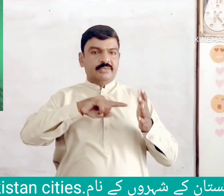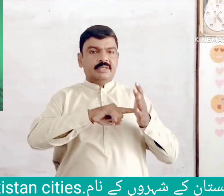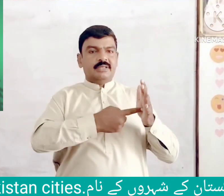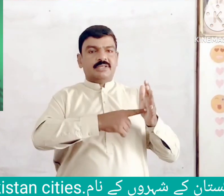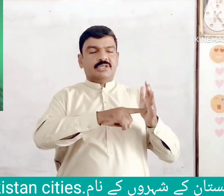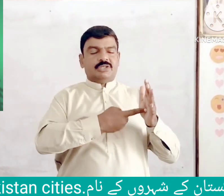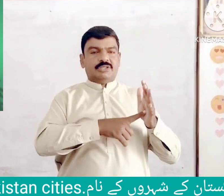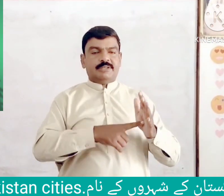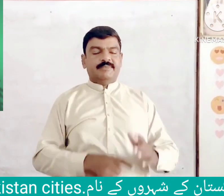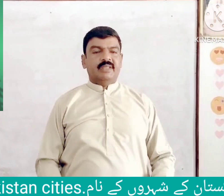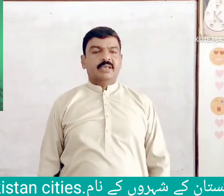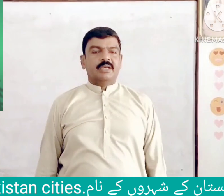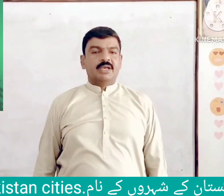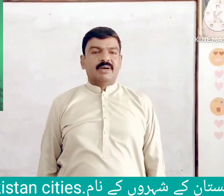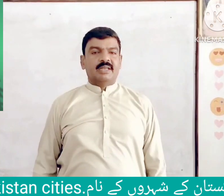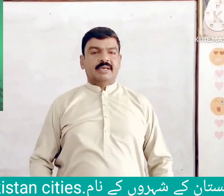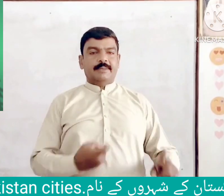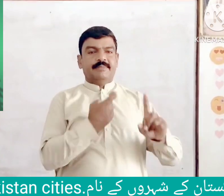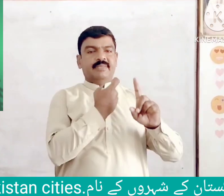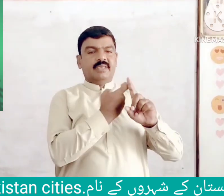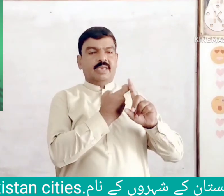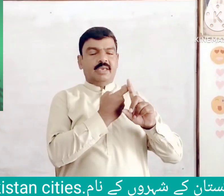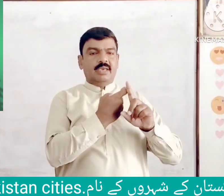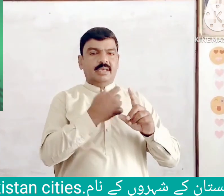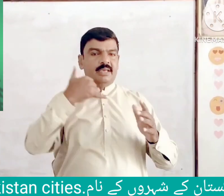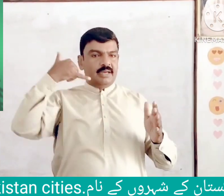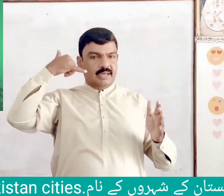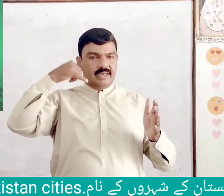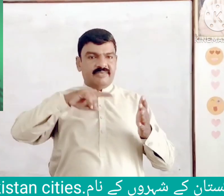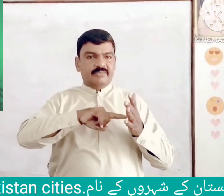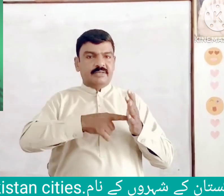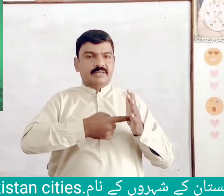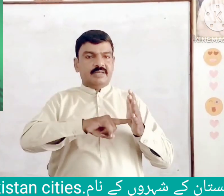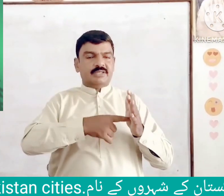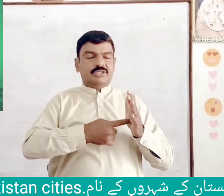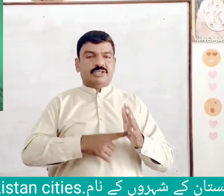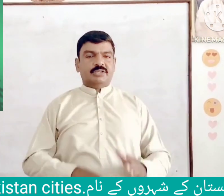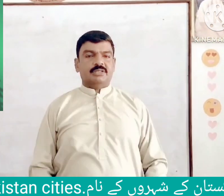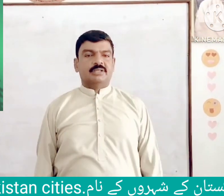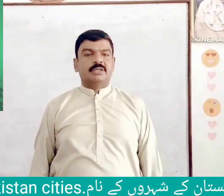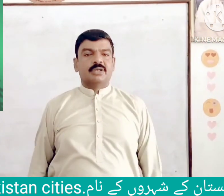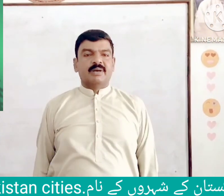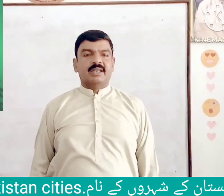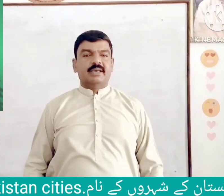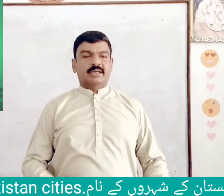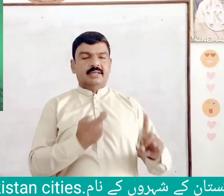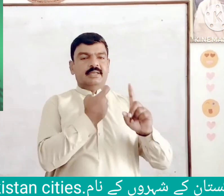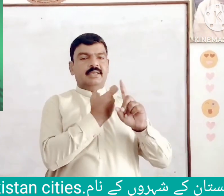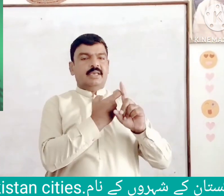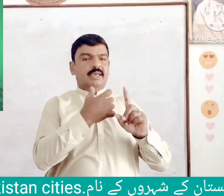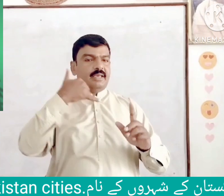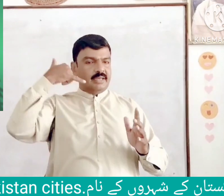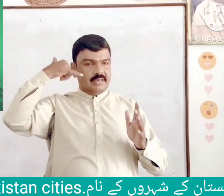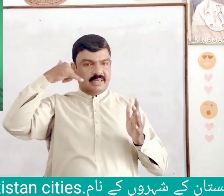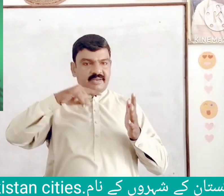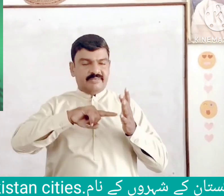टेलीफोन एक्सचेंज, कमालिया के टेलीफोन एक्सचेंज, कमालिया के